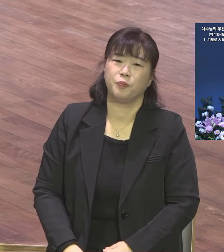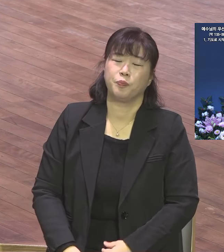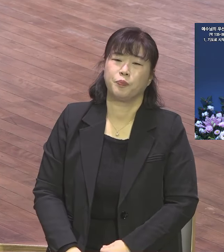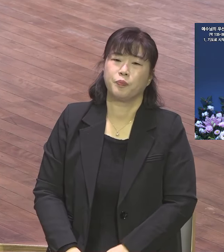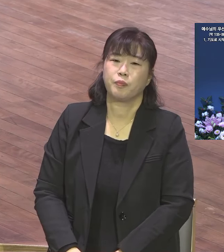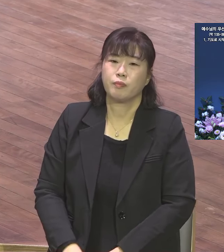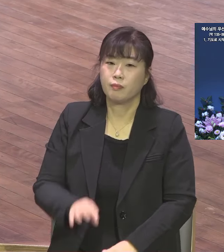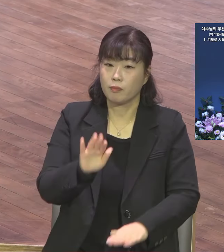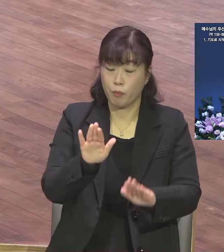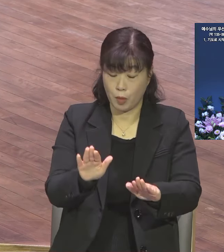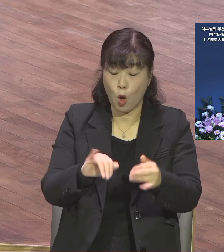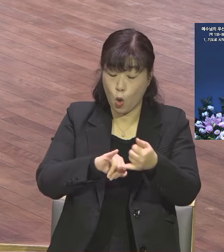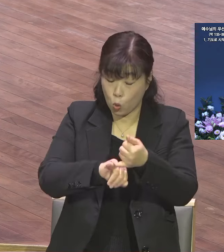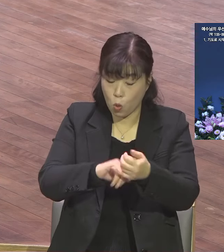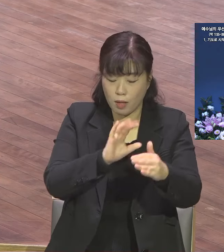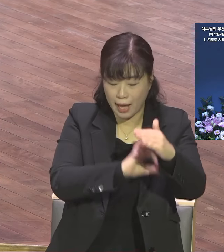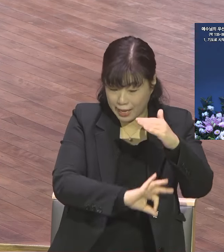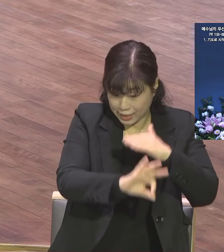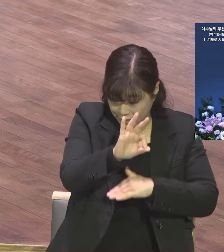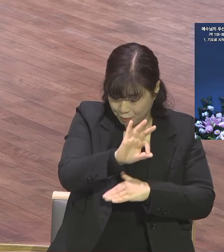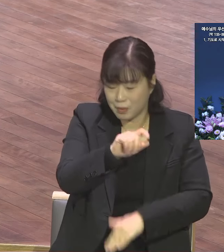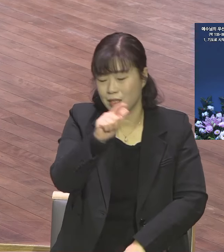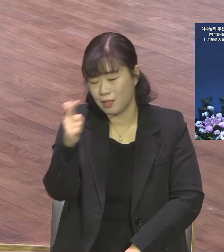아침, 저녁에 정식이다 하면 돼요.